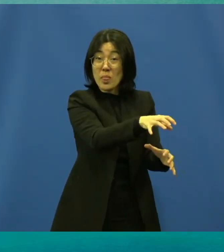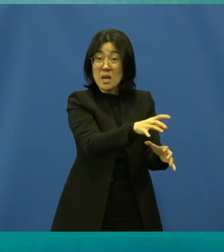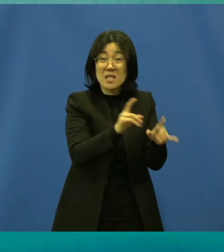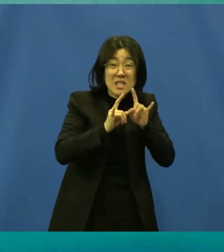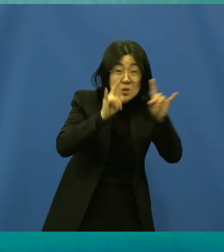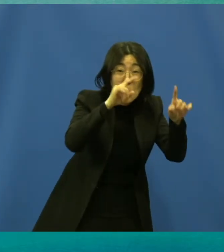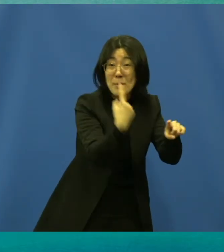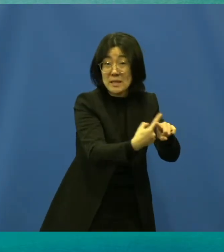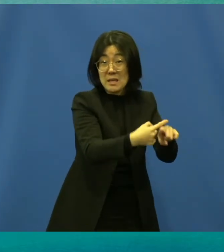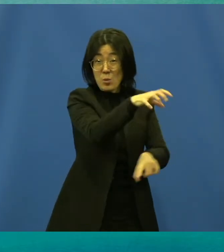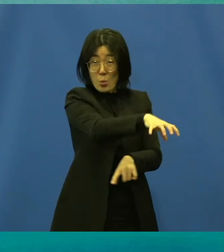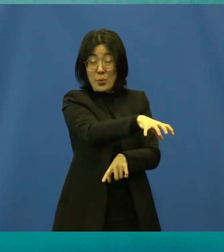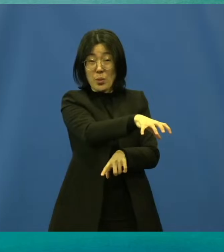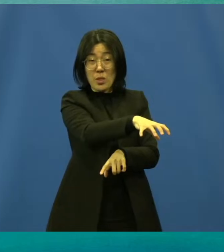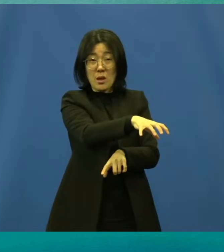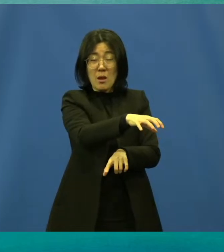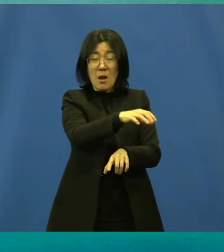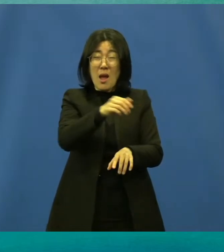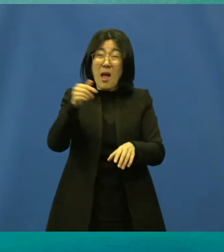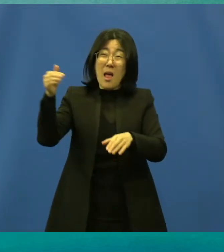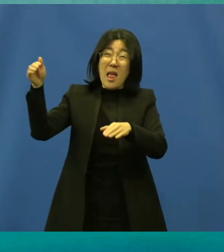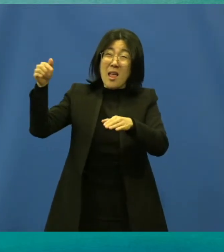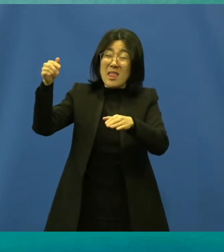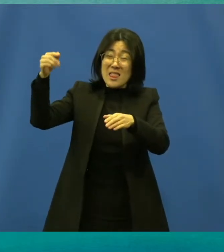겁니다. 요나는.